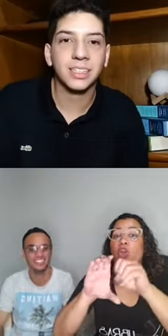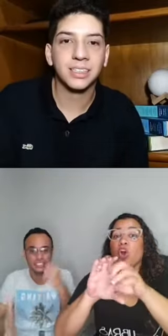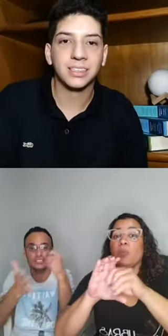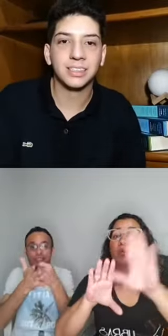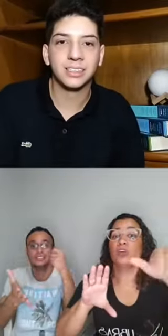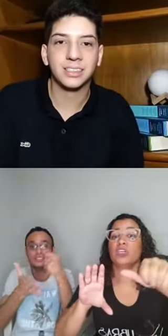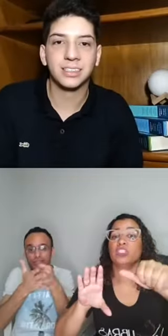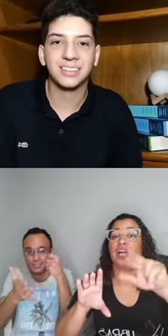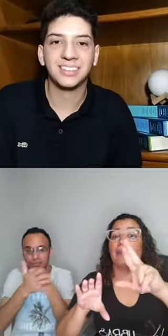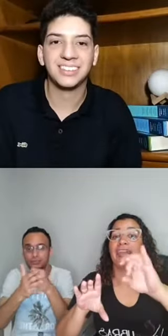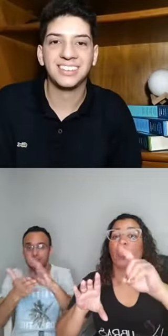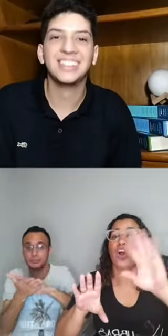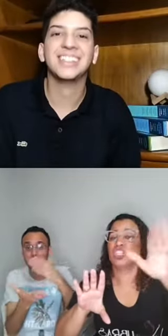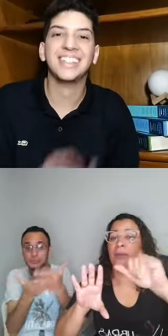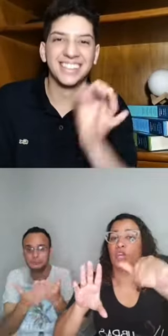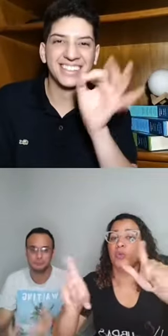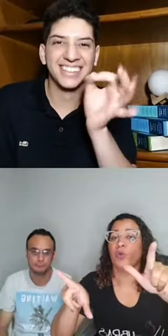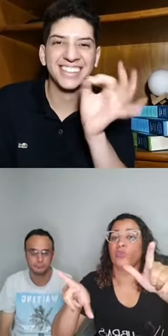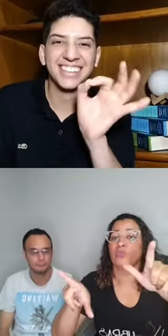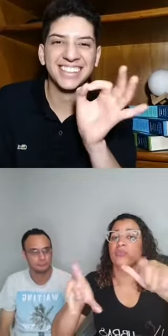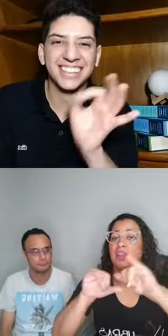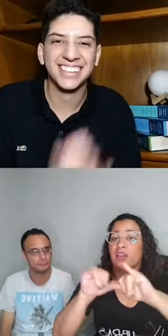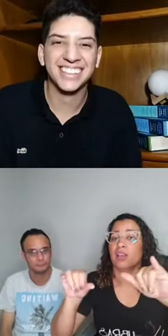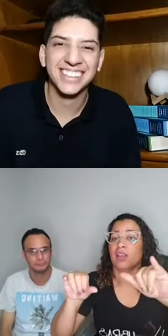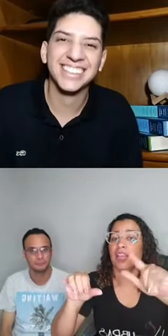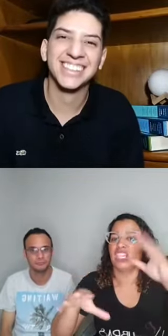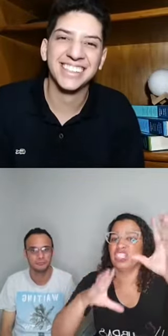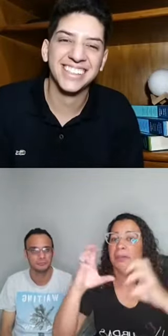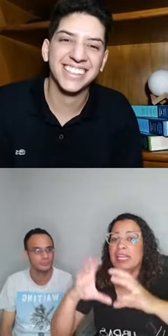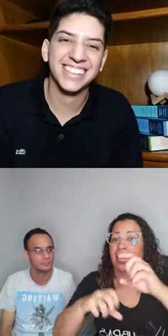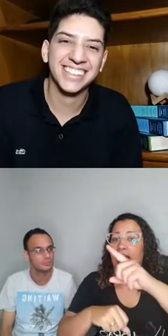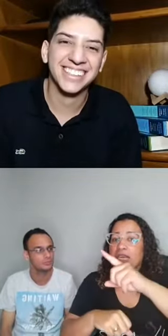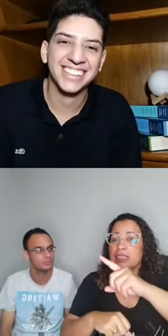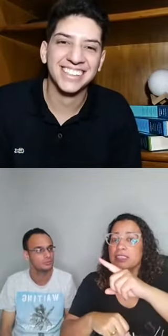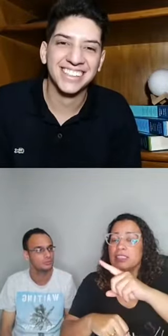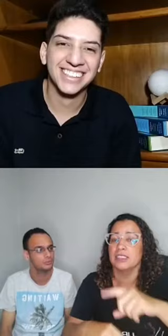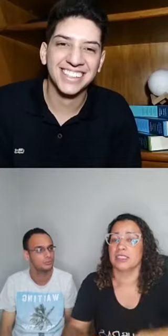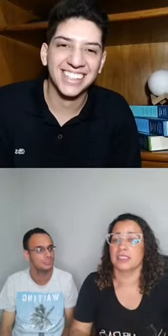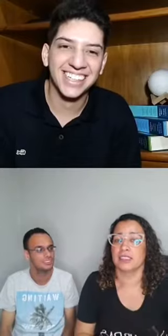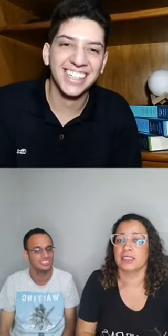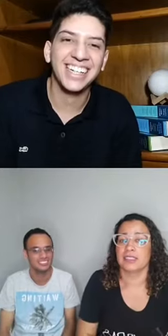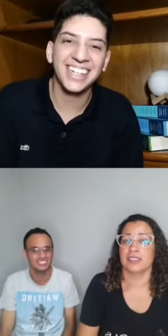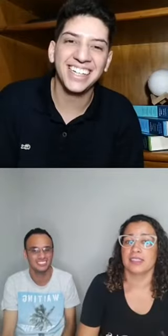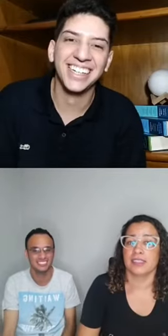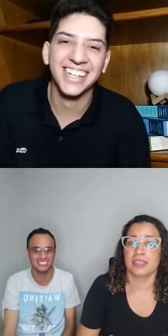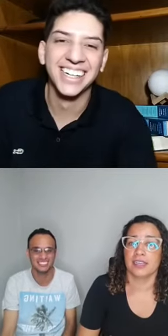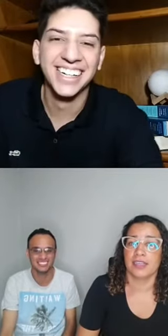chama a Globo, chama Record, chama todo mundo. Aí a gente briga lá.